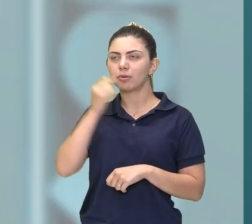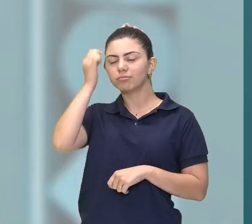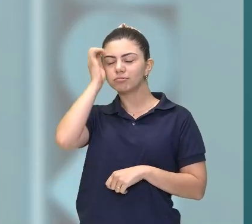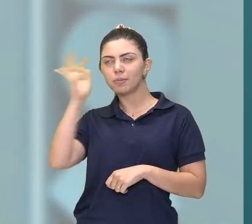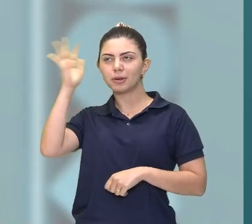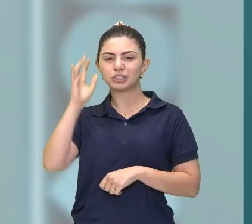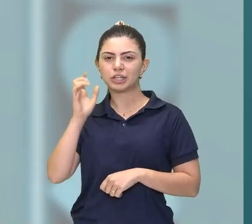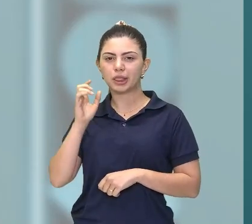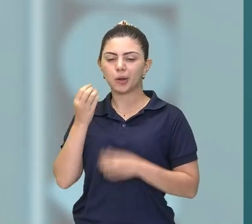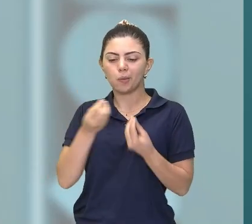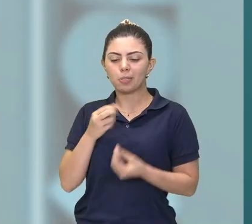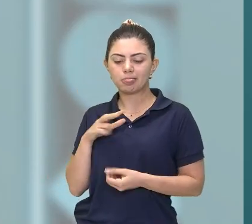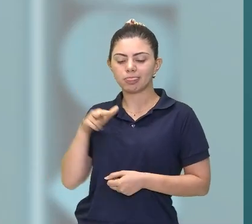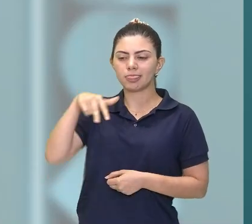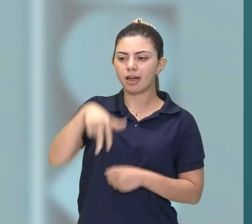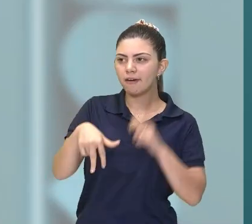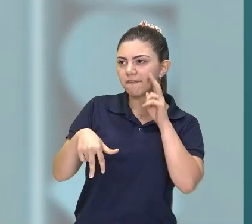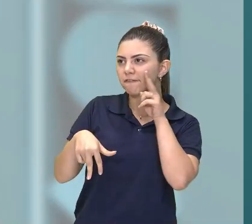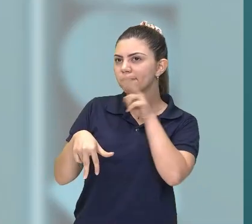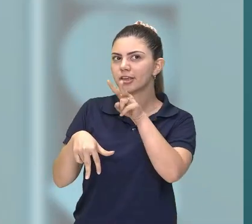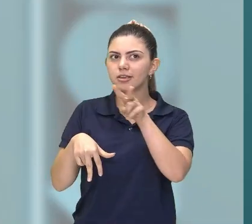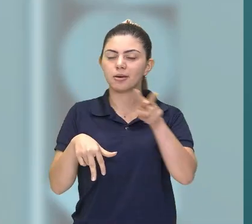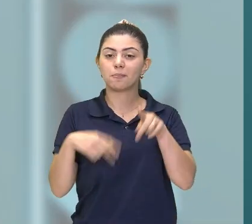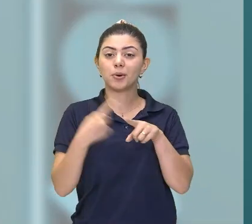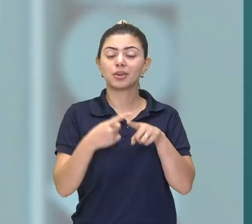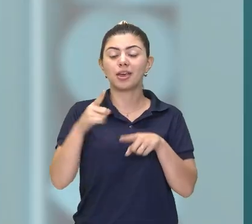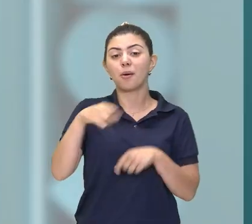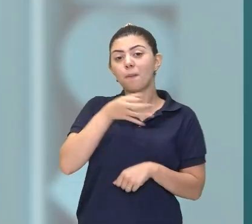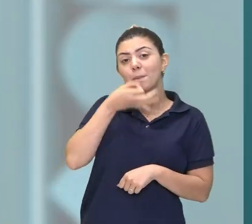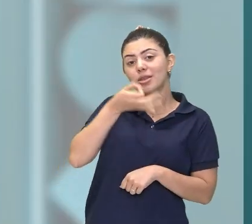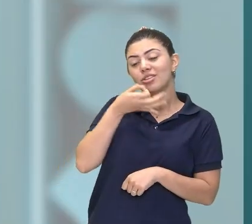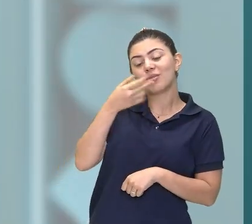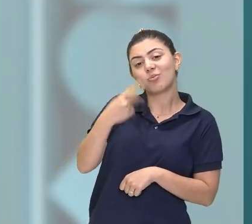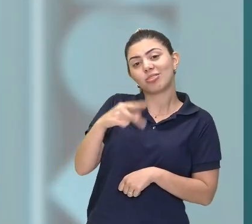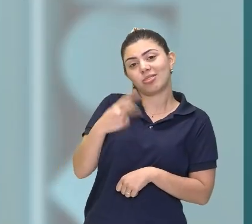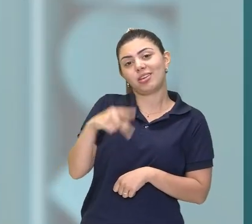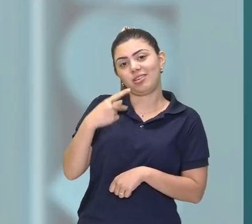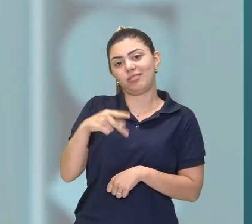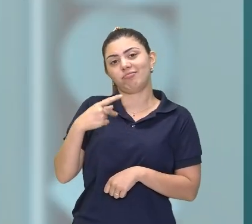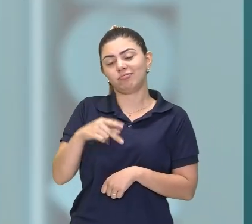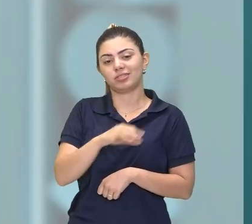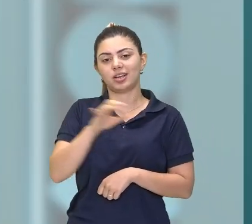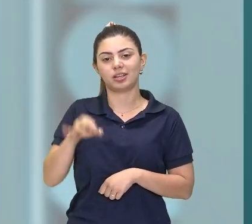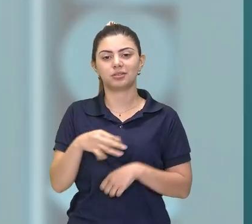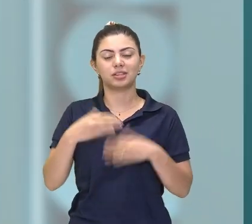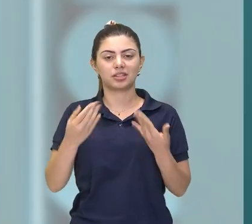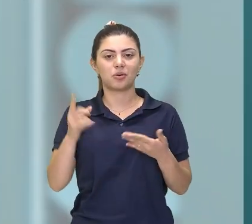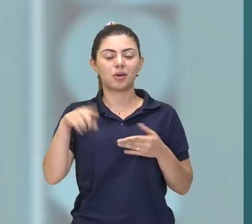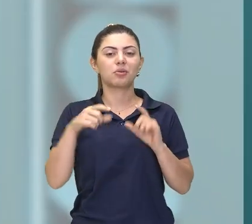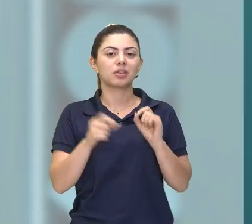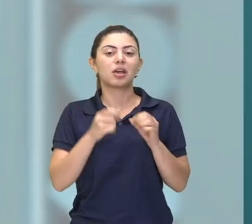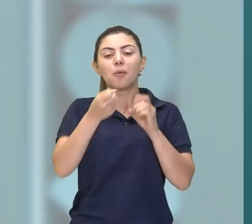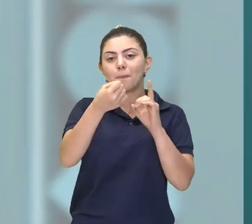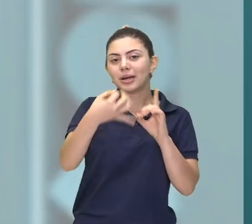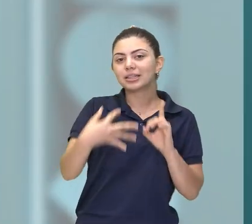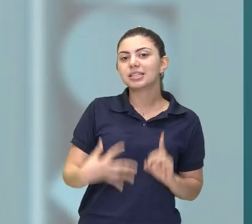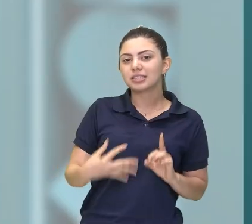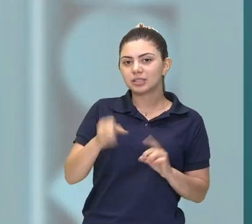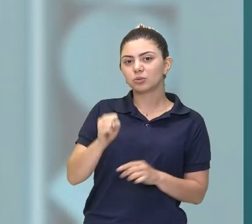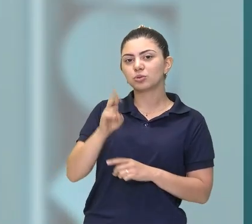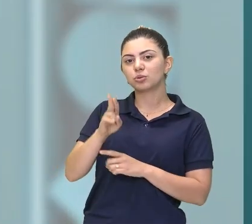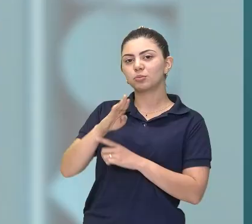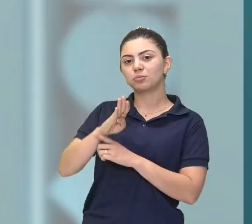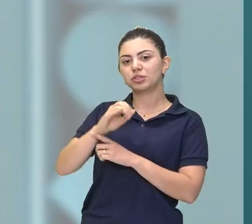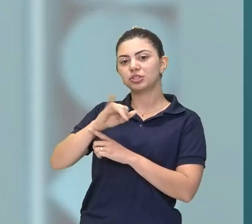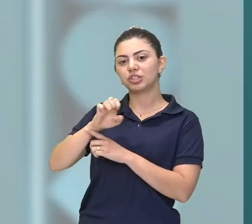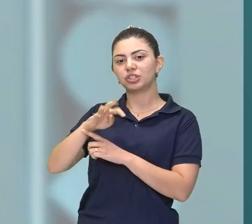essa impressão, e está partindo dele, é pessoal a respeito de Iracema. Então, nós temos uma descrição subjetiva. Tanto que ele fala que o